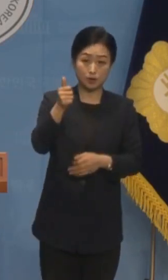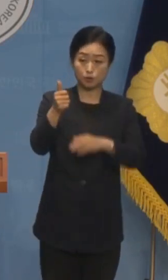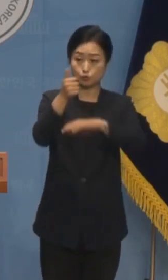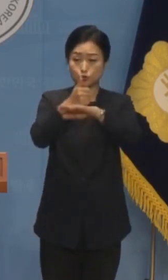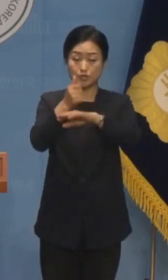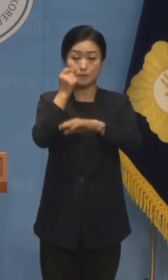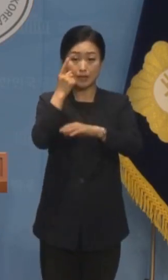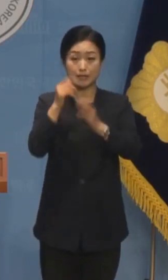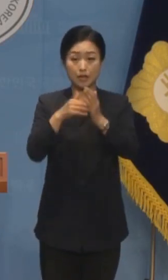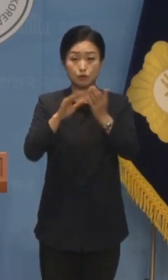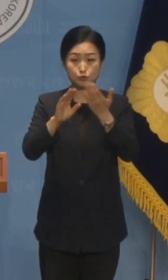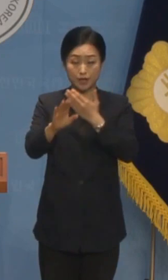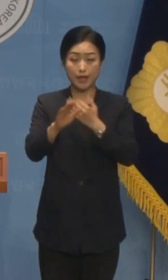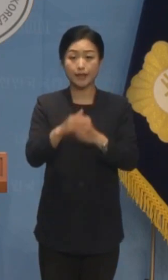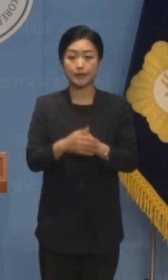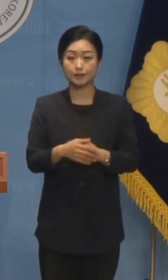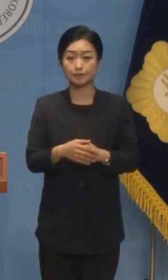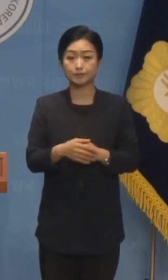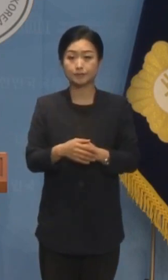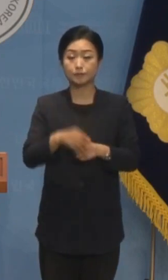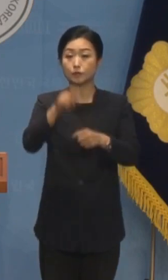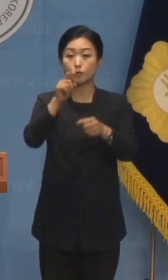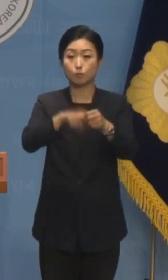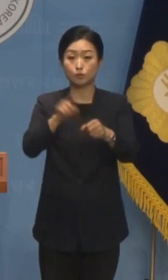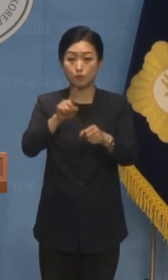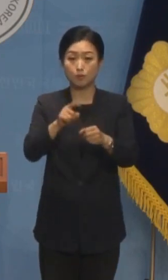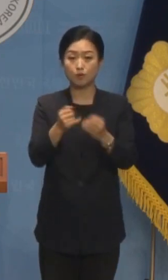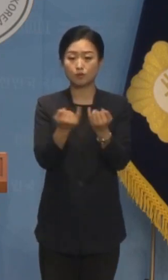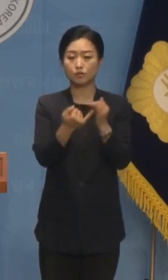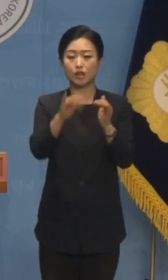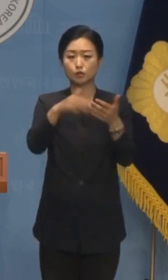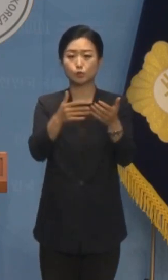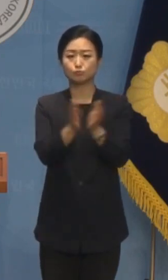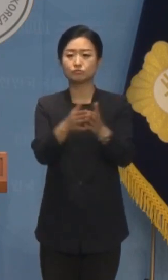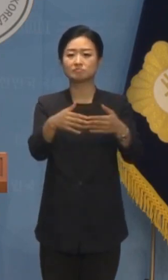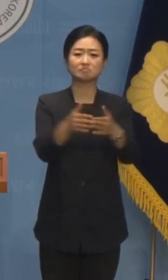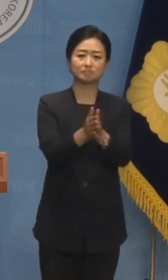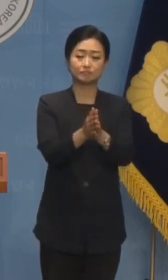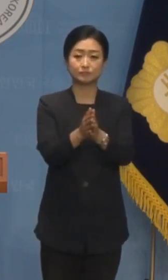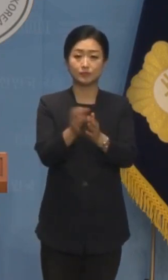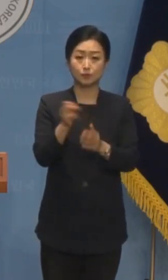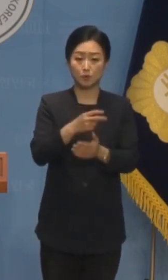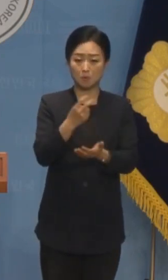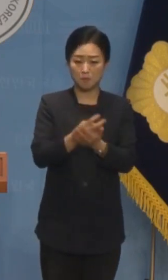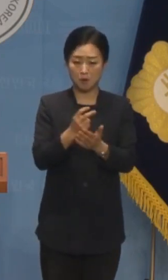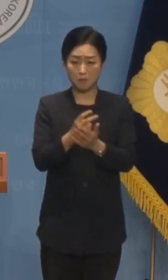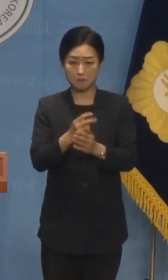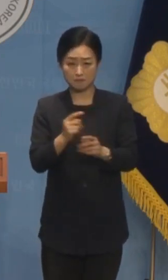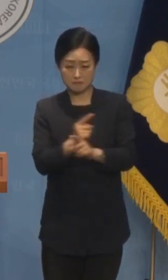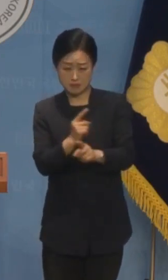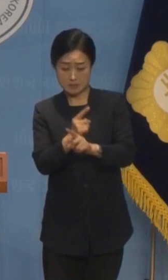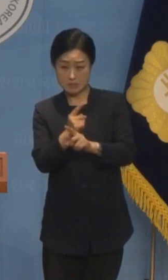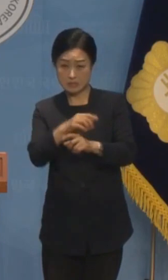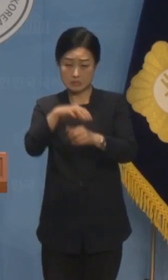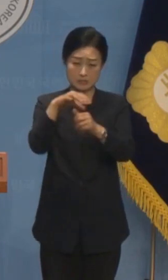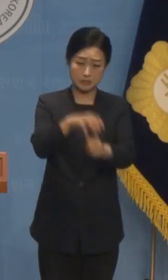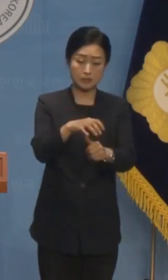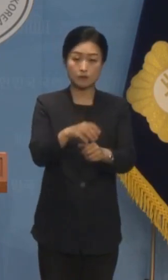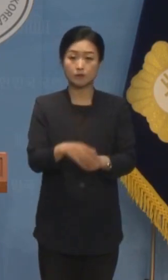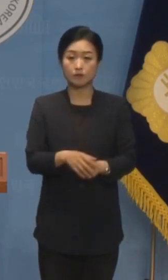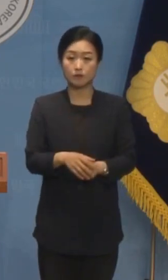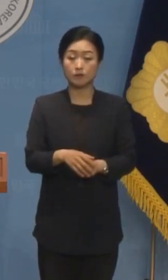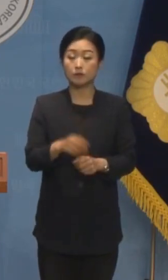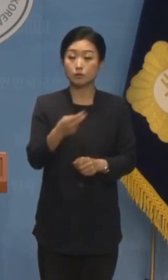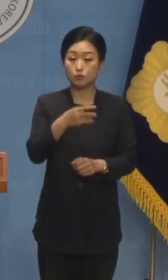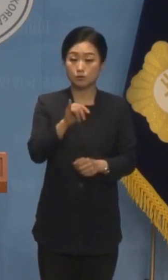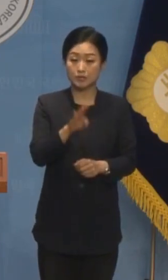한 달 만에 소기의 목적을 달성했다며 60여 개 관련 법률 조항을 제안했던 디지털